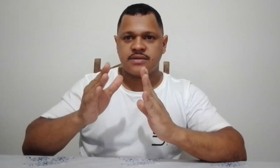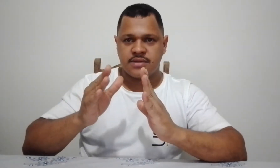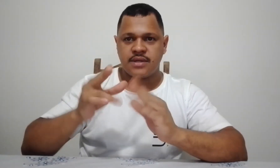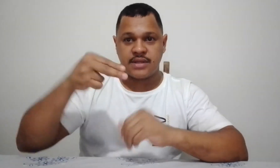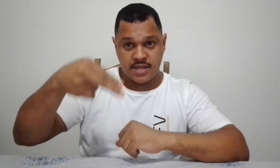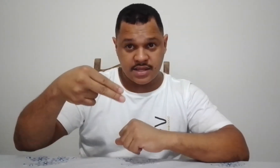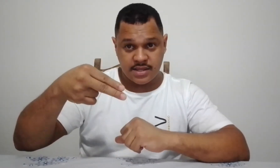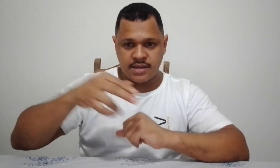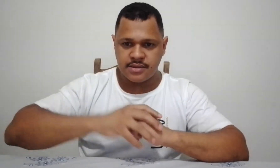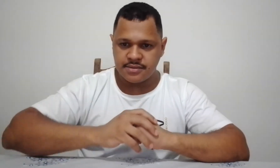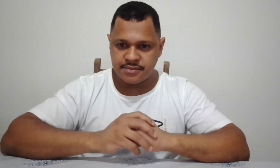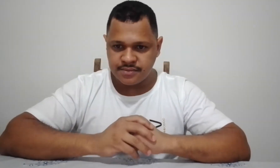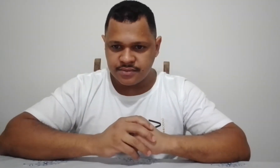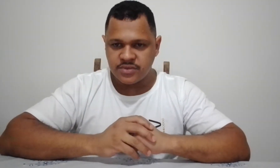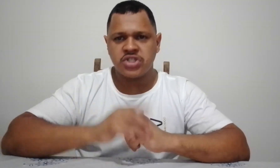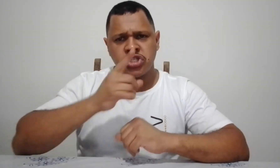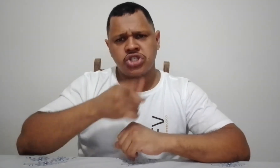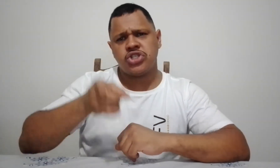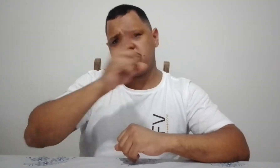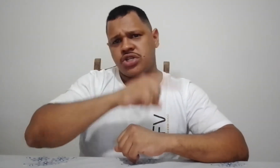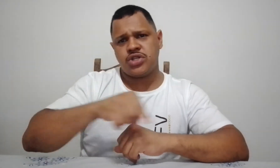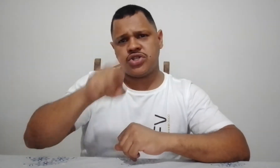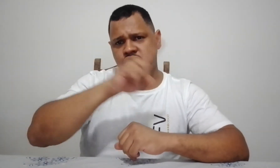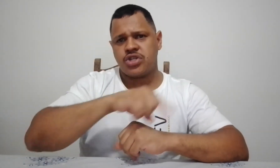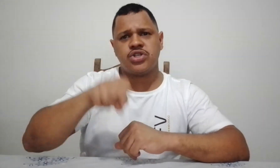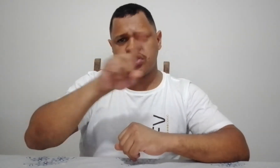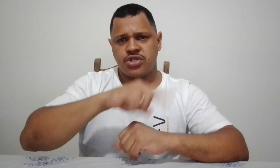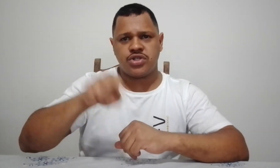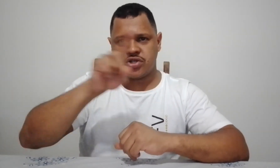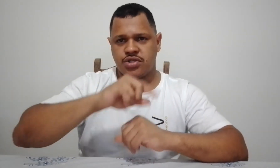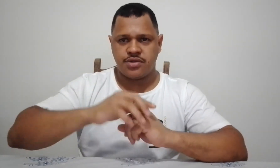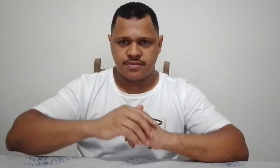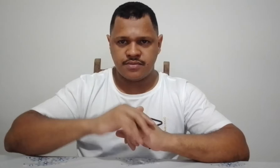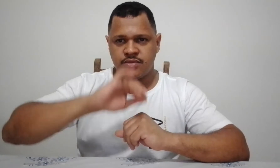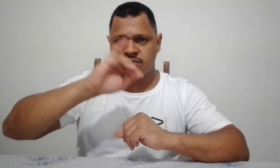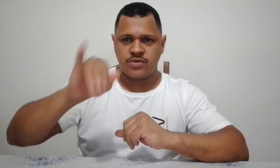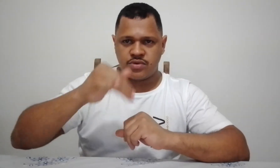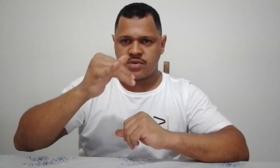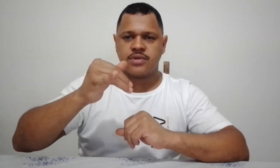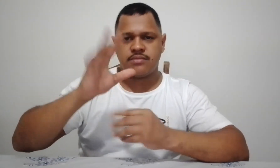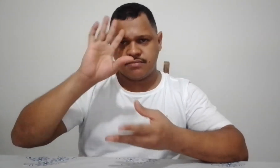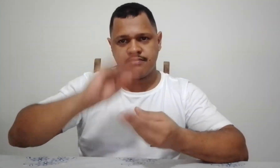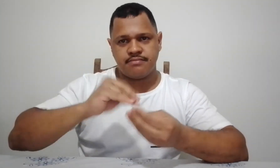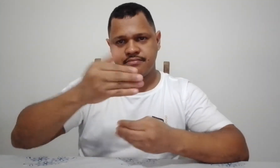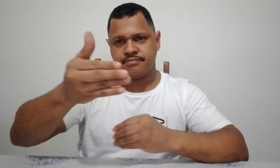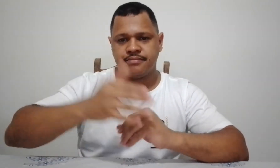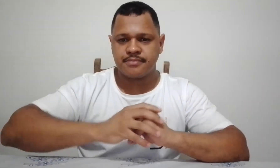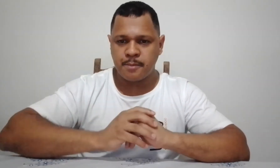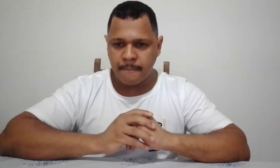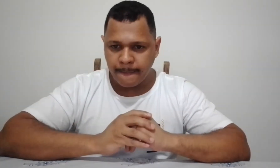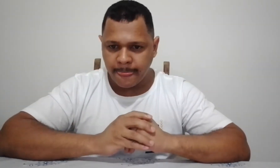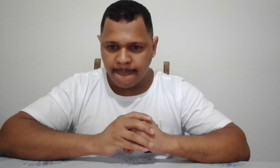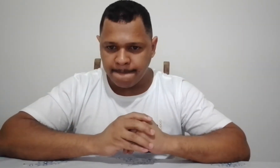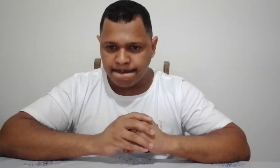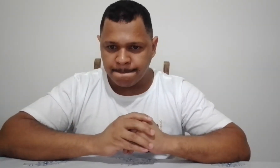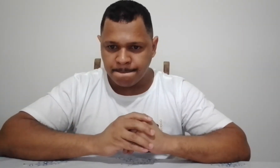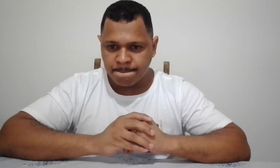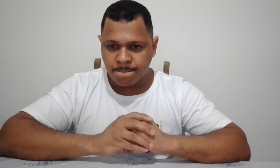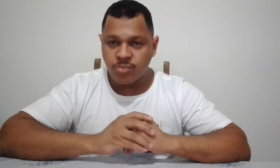que está girando, né, com o operador rotacional E elevado a jωt. Então, nós podemos representar uma